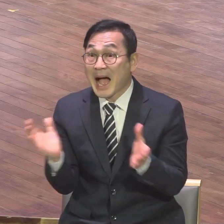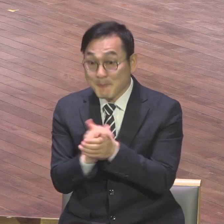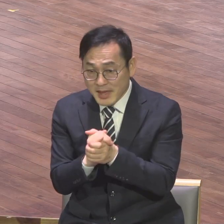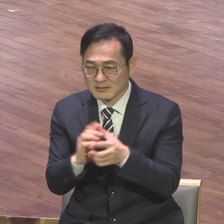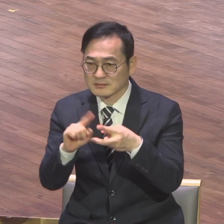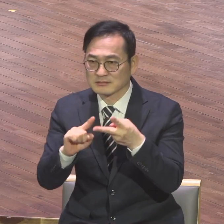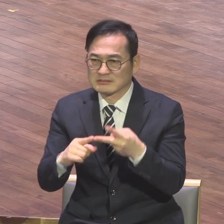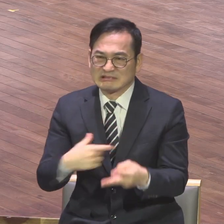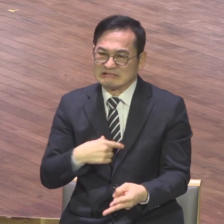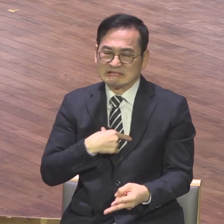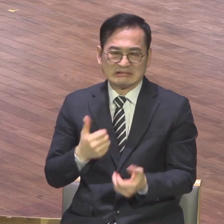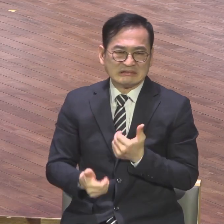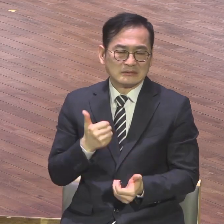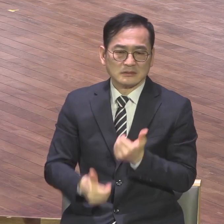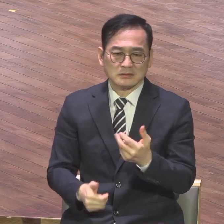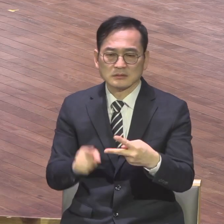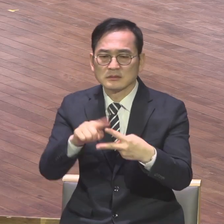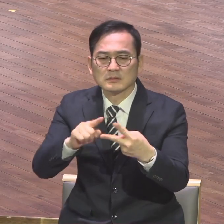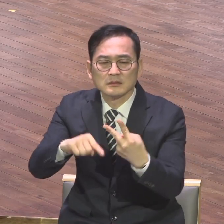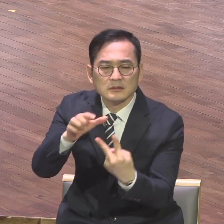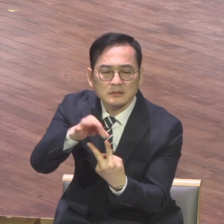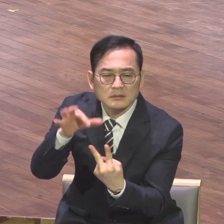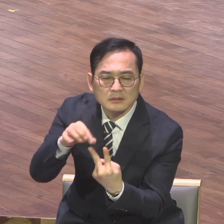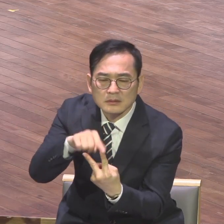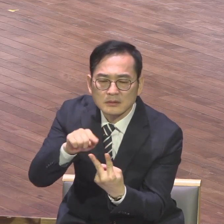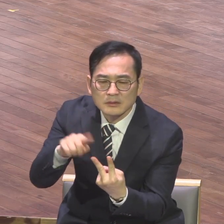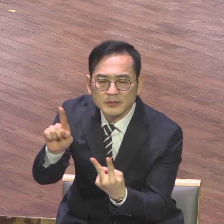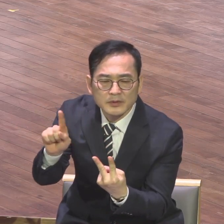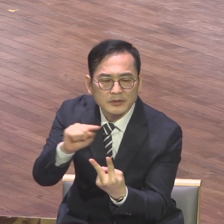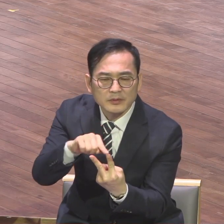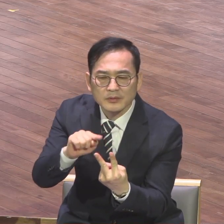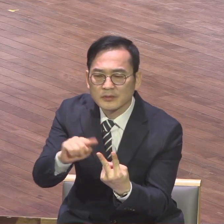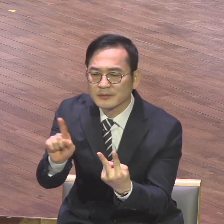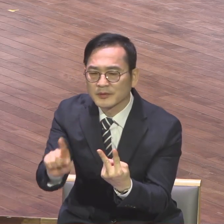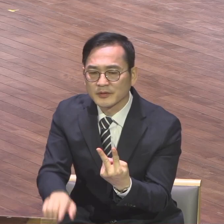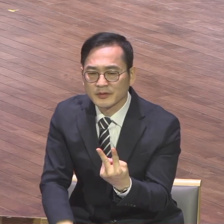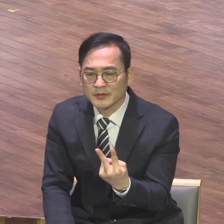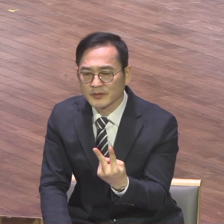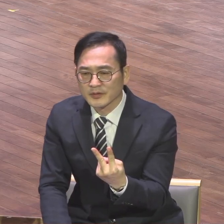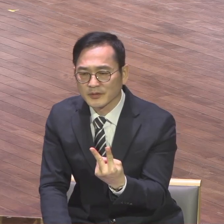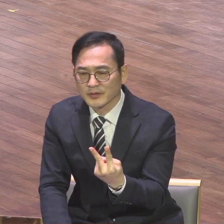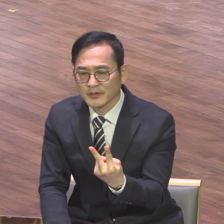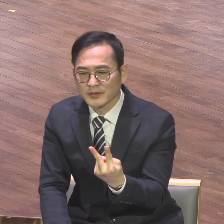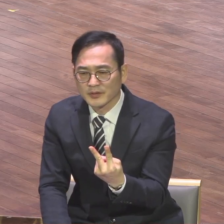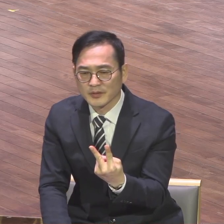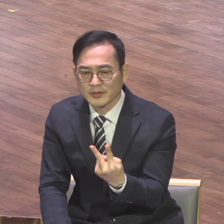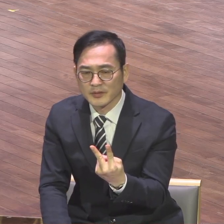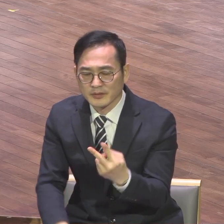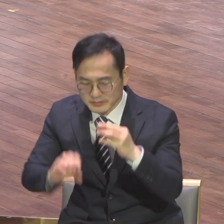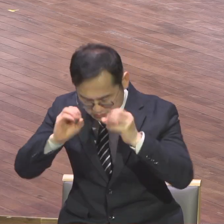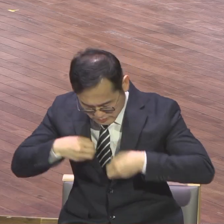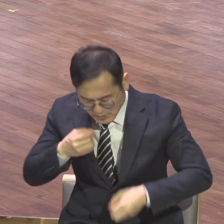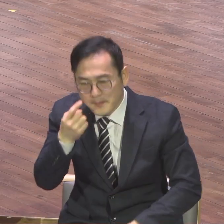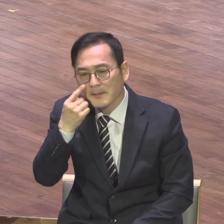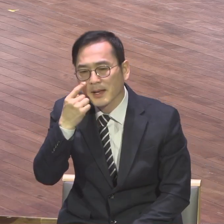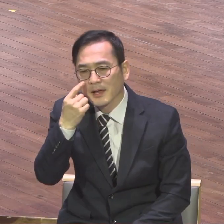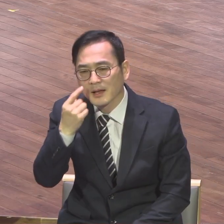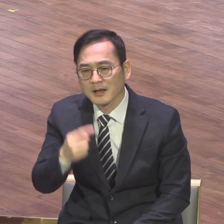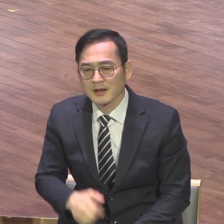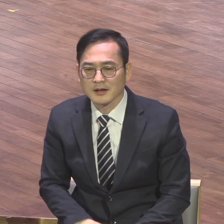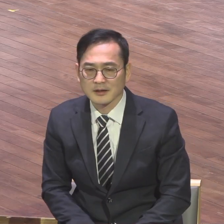여러분 여러분이 말씀을 들을 때 어떤 느낌이 느껴지는가? 스스로 점검해 보세요.